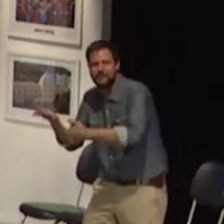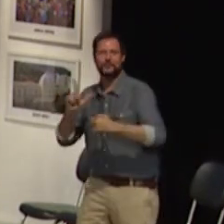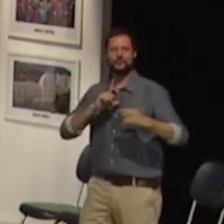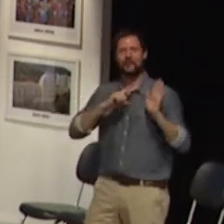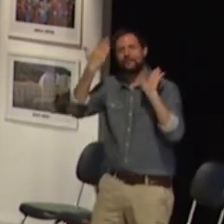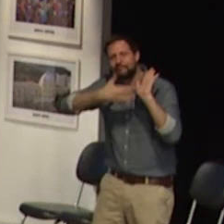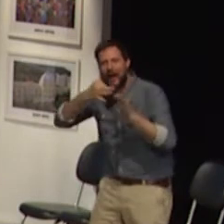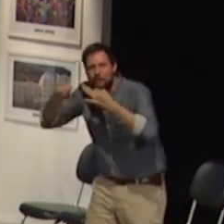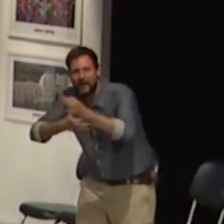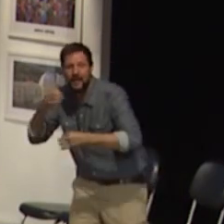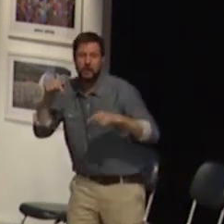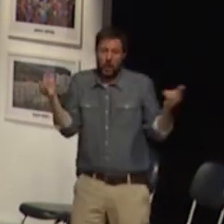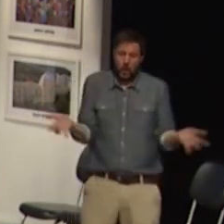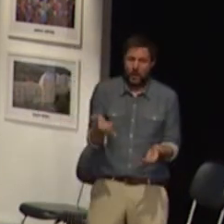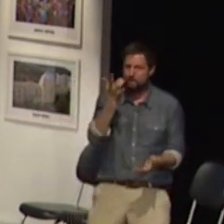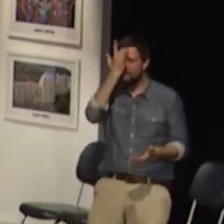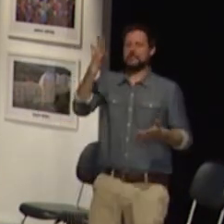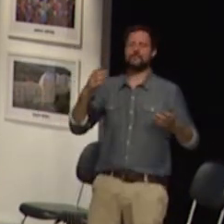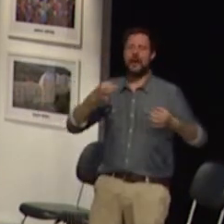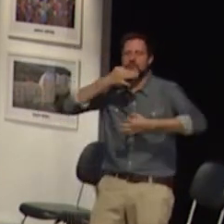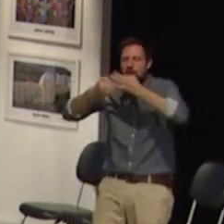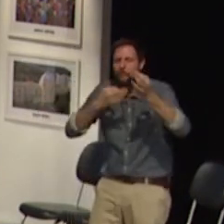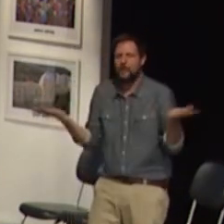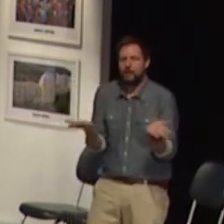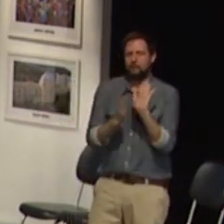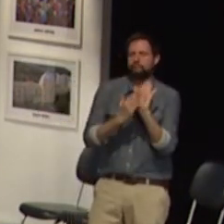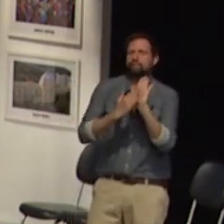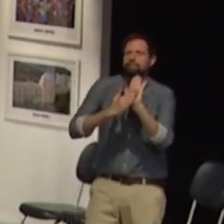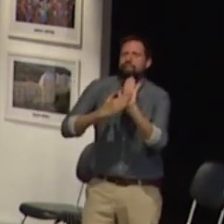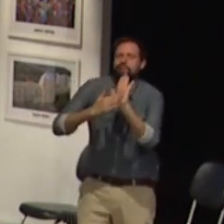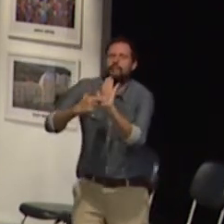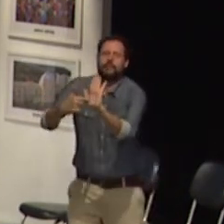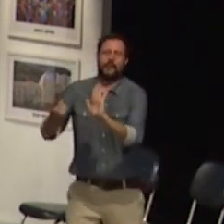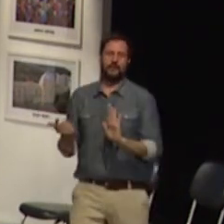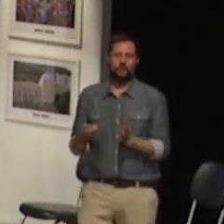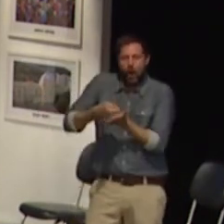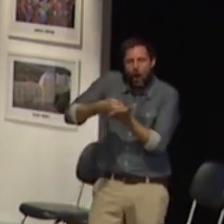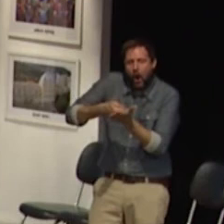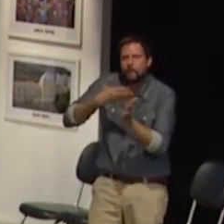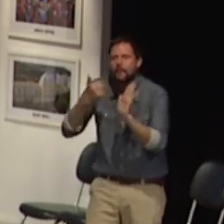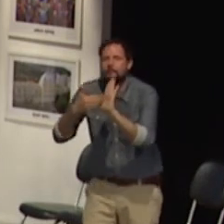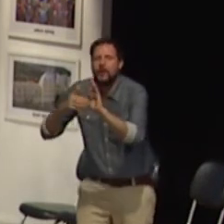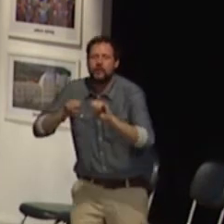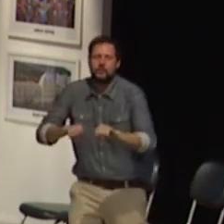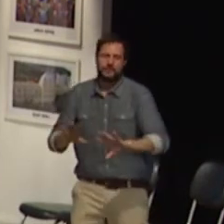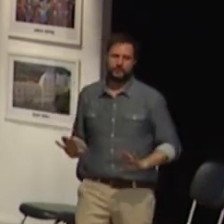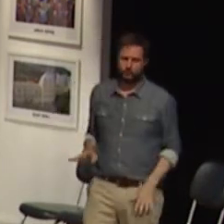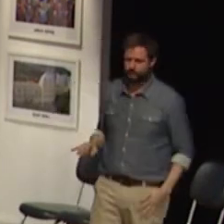para o surdo não está se desenvolvendo. A gente agora já tem argumentos, a gente já tem provas, já tem como mostrar